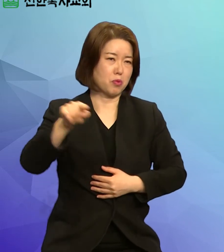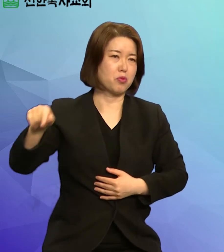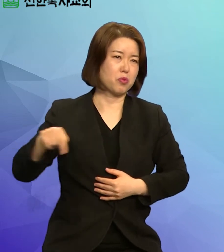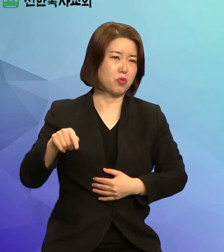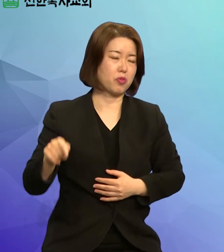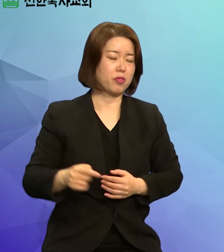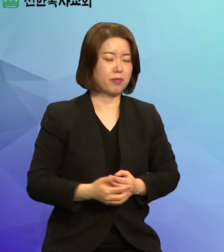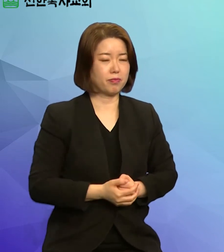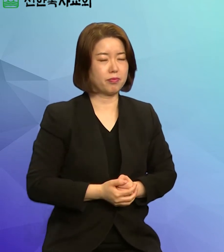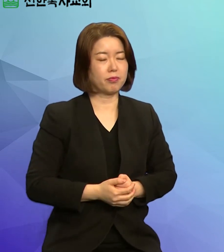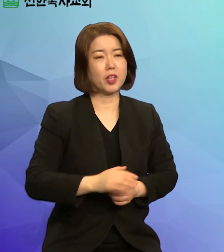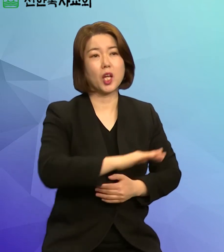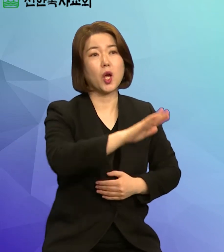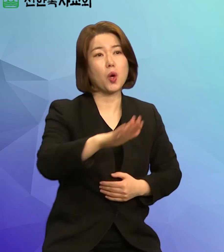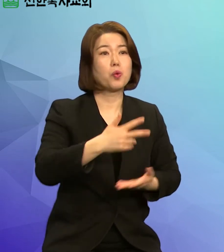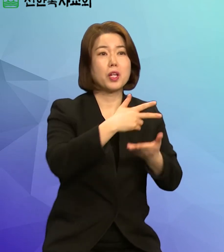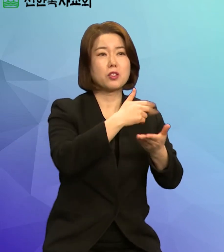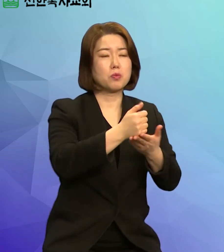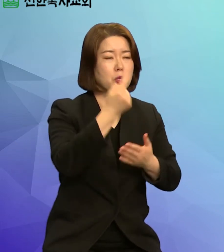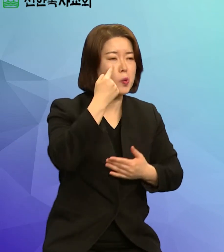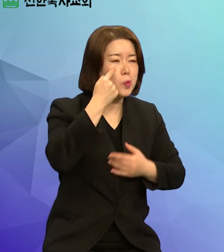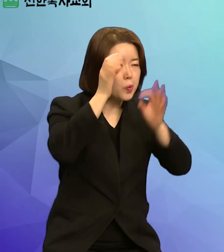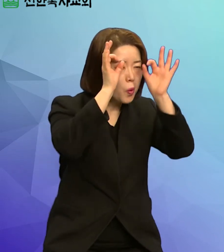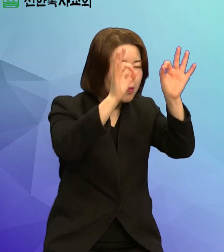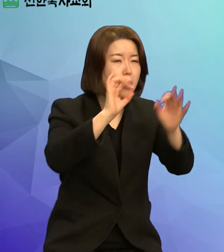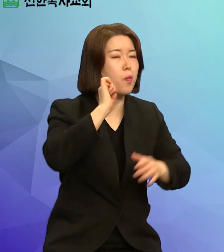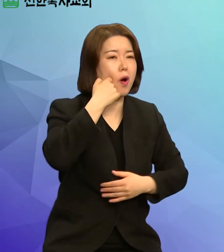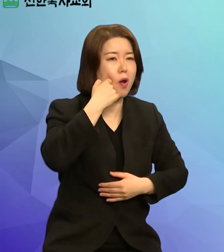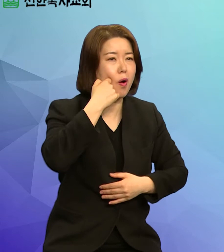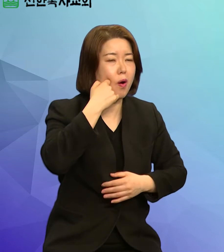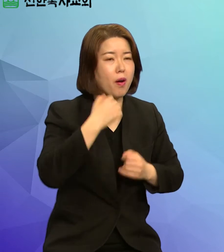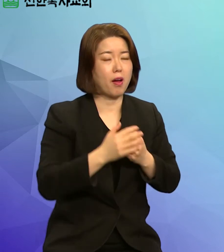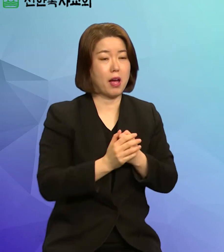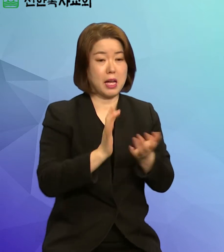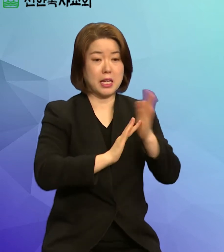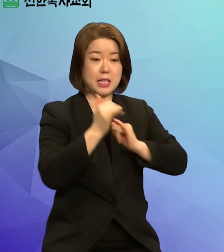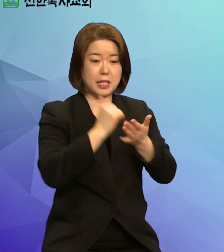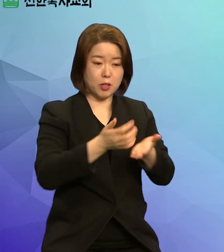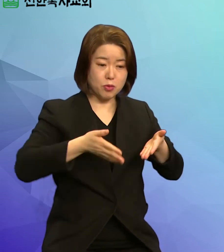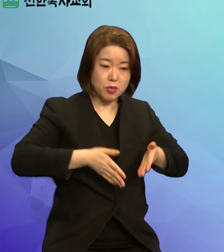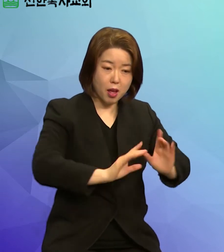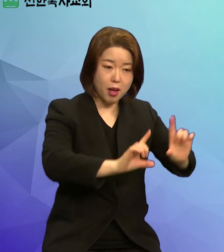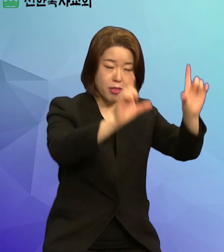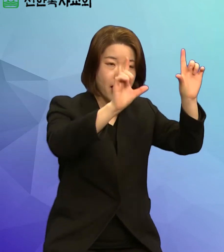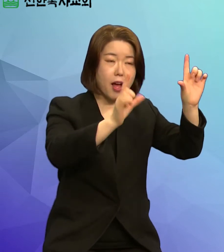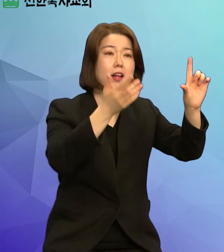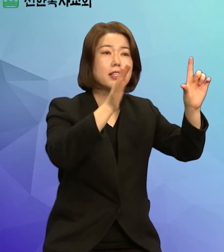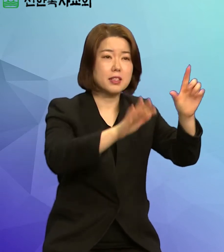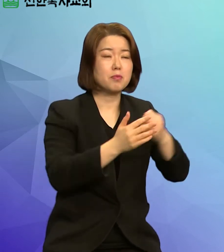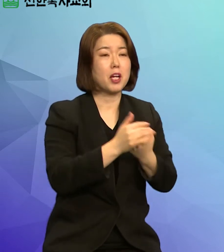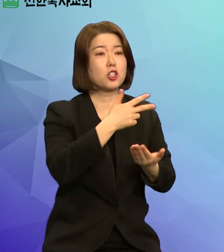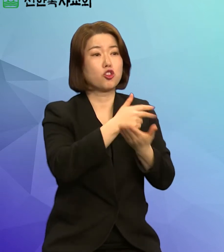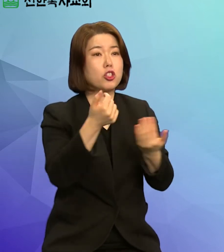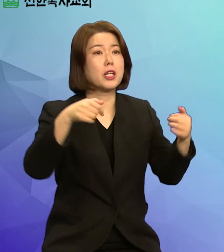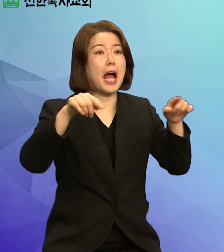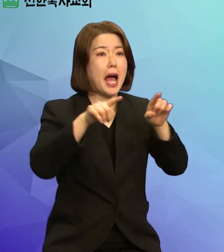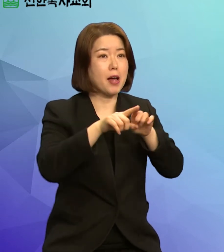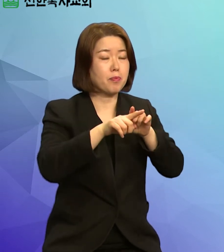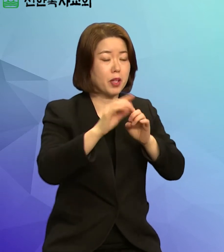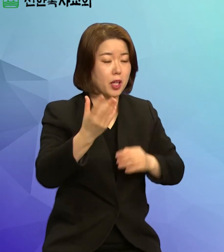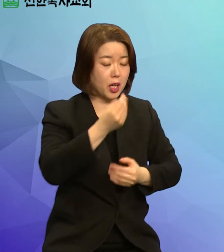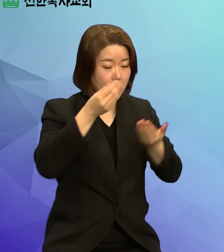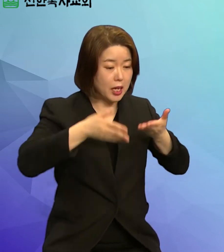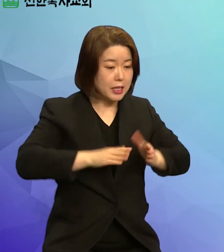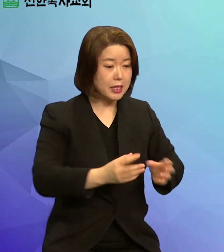우리는 주님을 눈으로 볼 수가 없어서 예수님의 태어나신 날이지만 주님과 함께 성탄 파티를 할